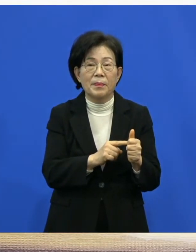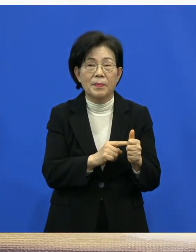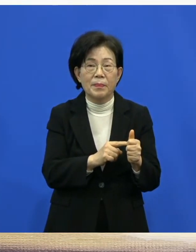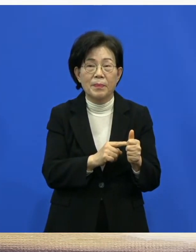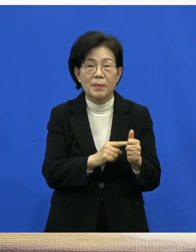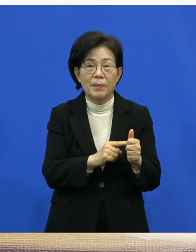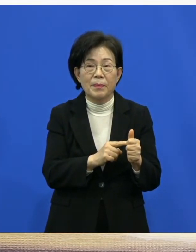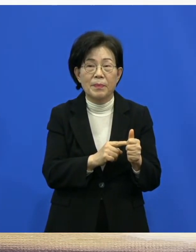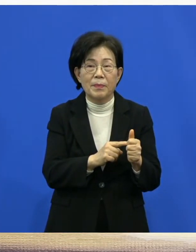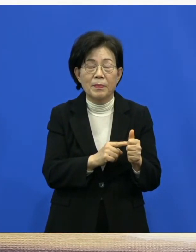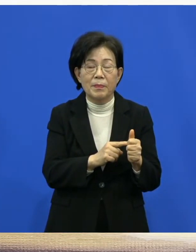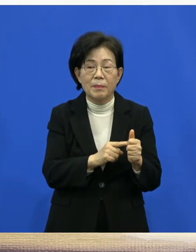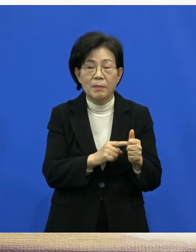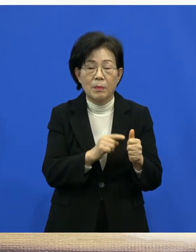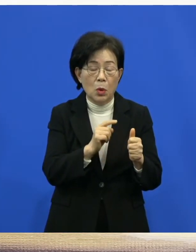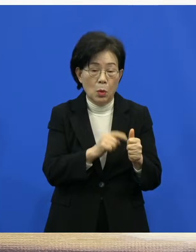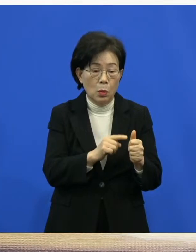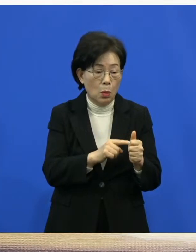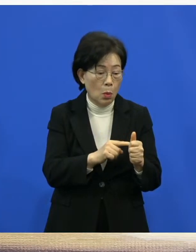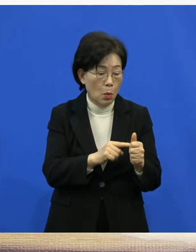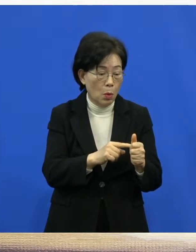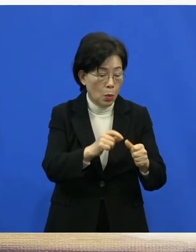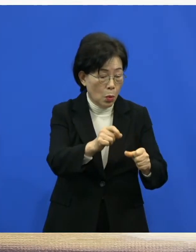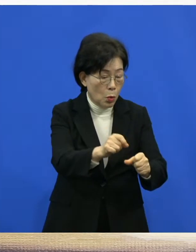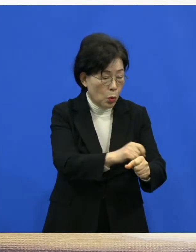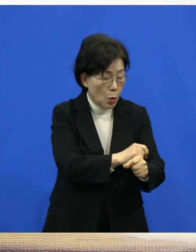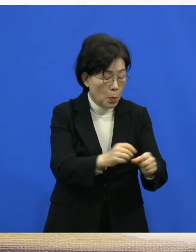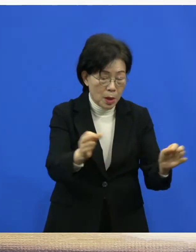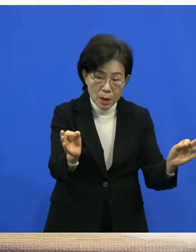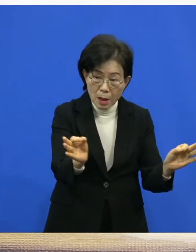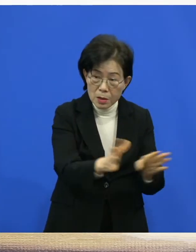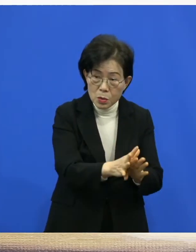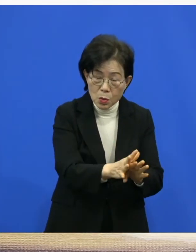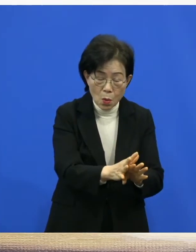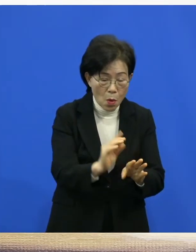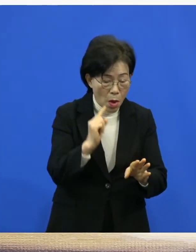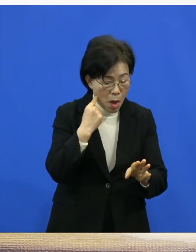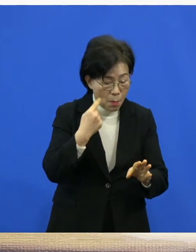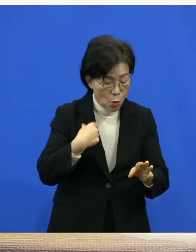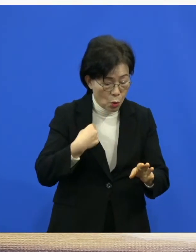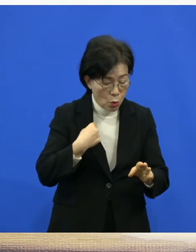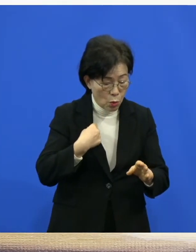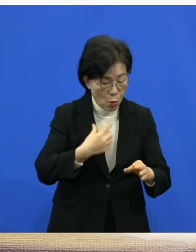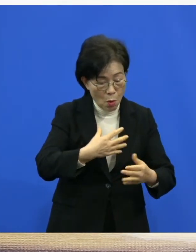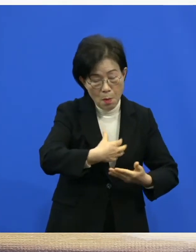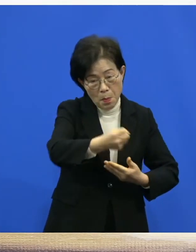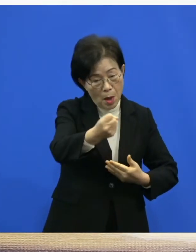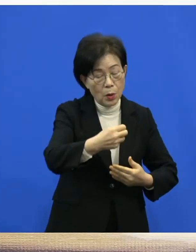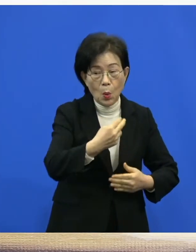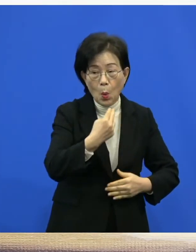근데 그런 특혜가 다 사라져버렸어. 채색 옷은 다 뺏겨버렸고